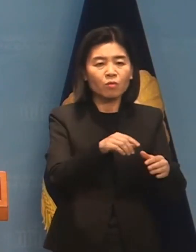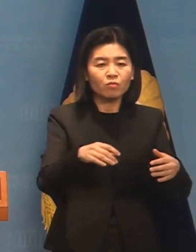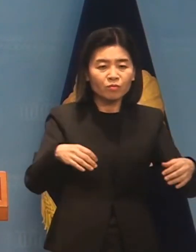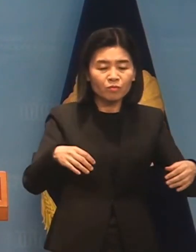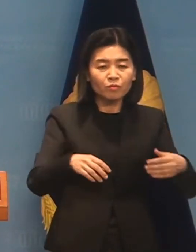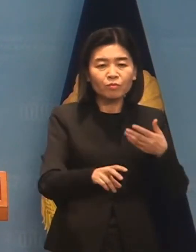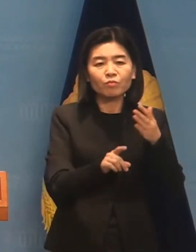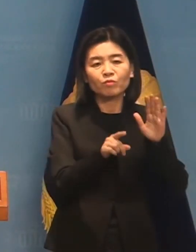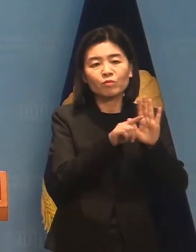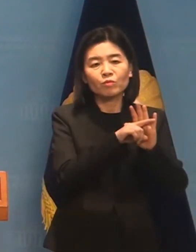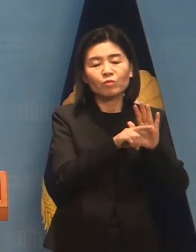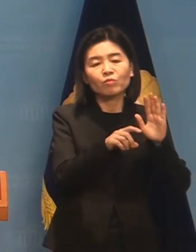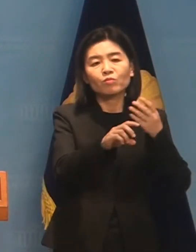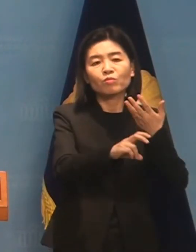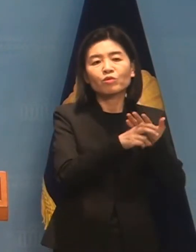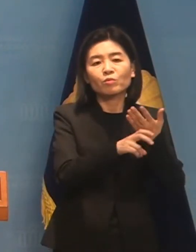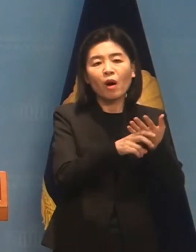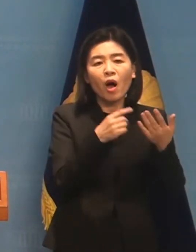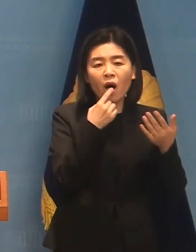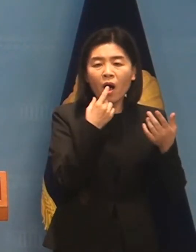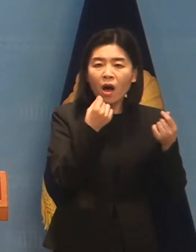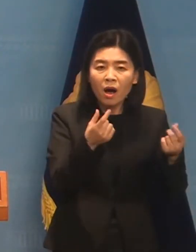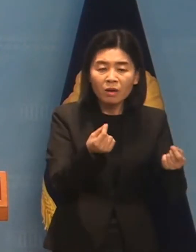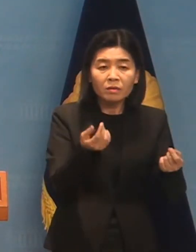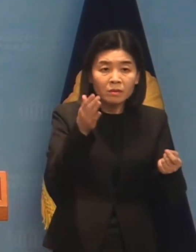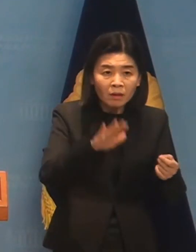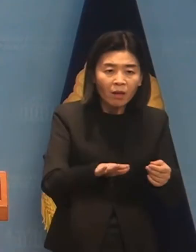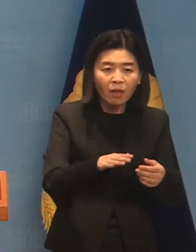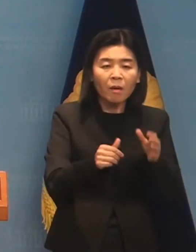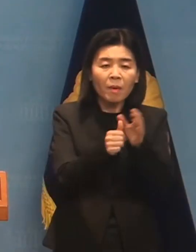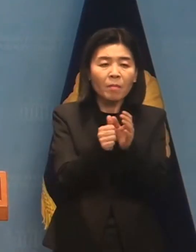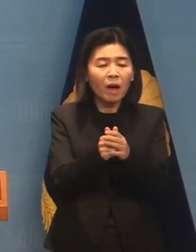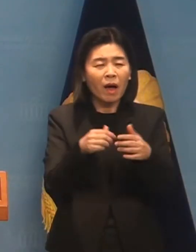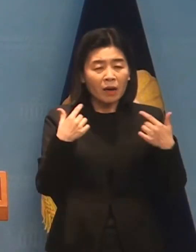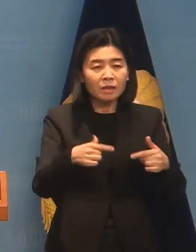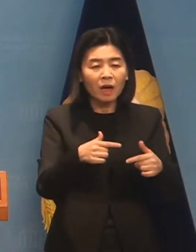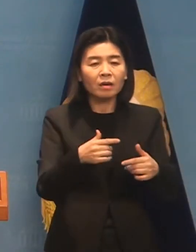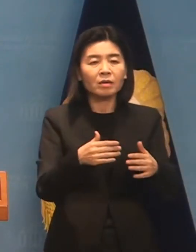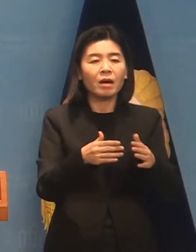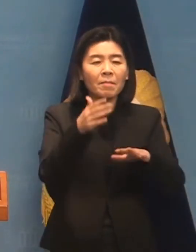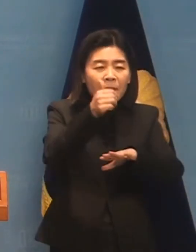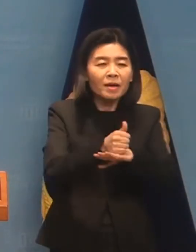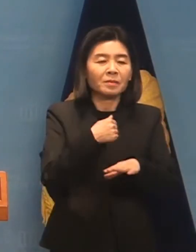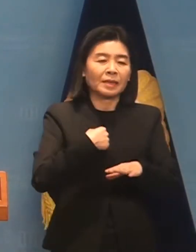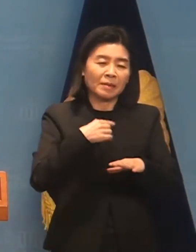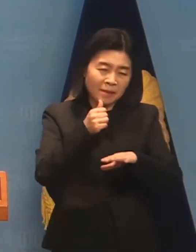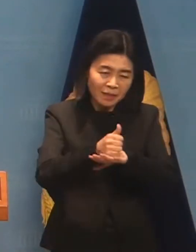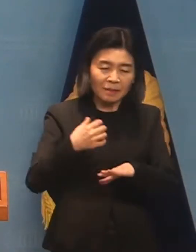부여하기 위해 마지막 공사를 운운했지만 기회가 보이자마자 자신의 말을 뻔뻔스럽게